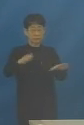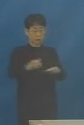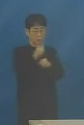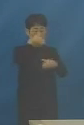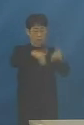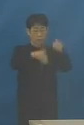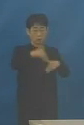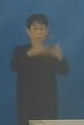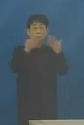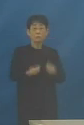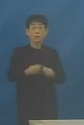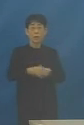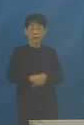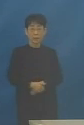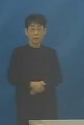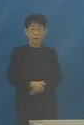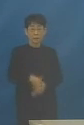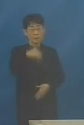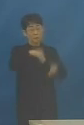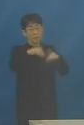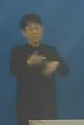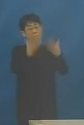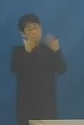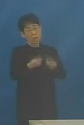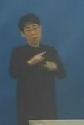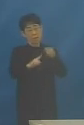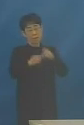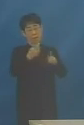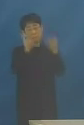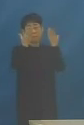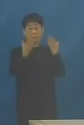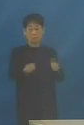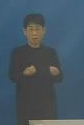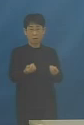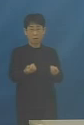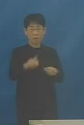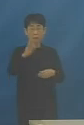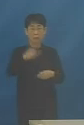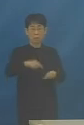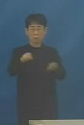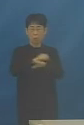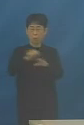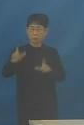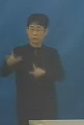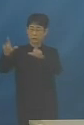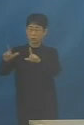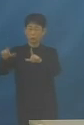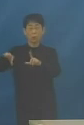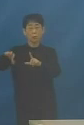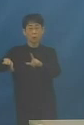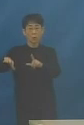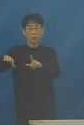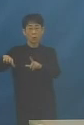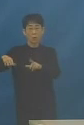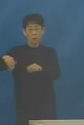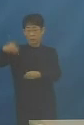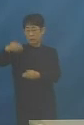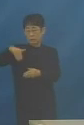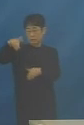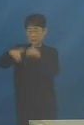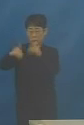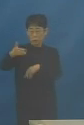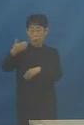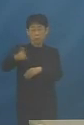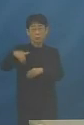皆さんこう選挙を闘われましたでも特に東京あたりの総優先曲を調整しようと思いますと